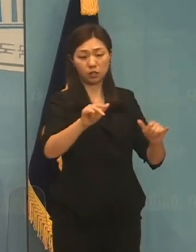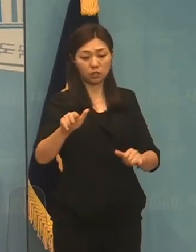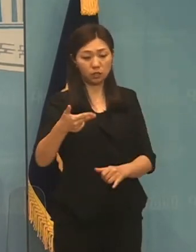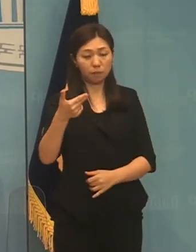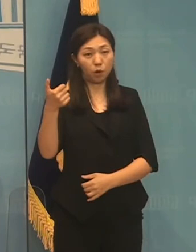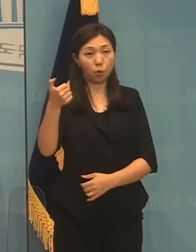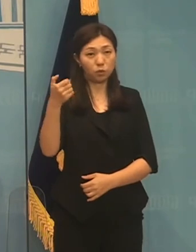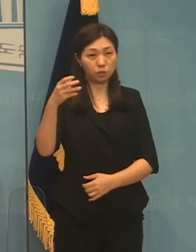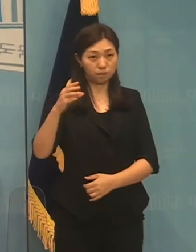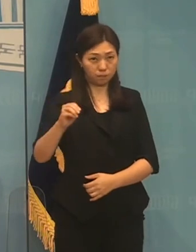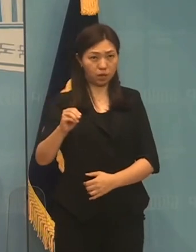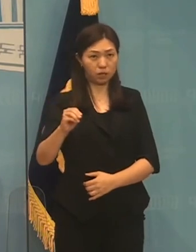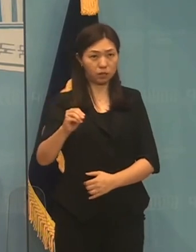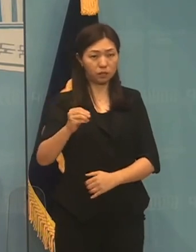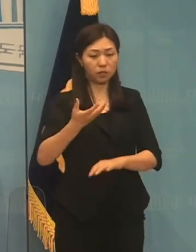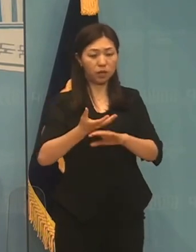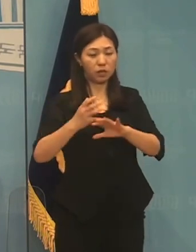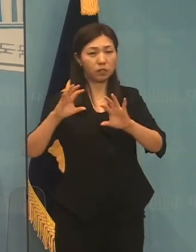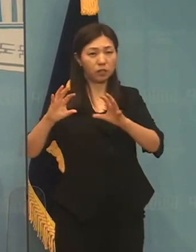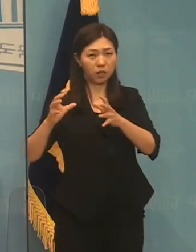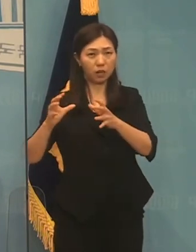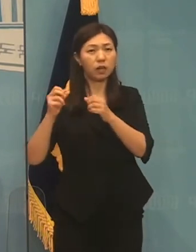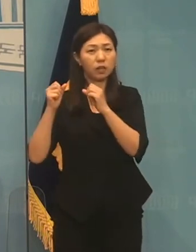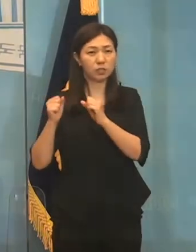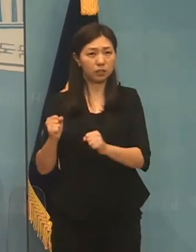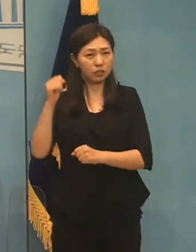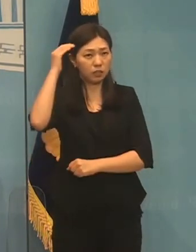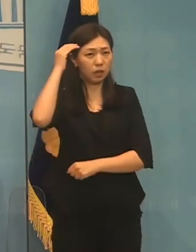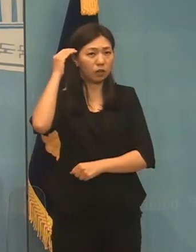750만 해외 동포